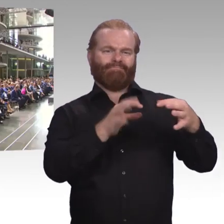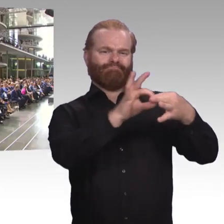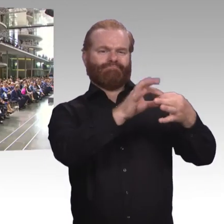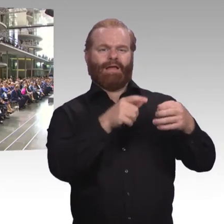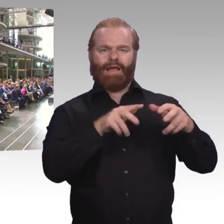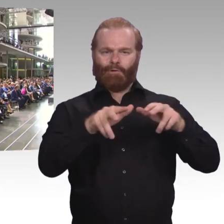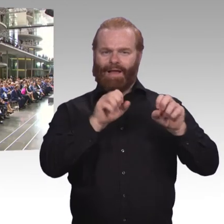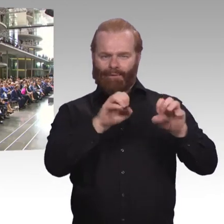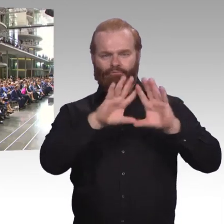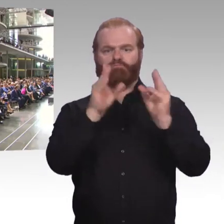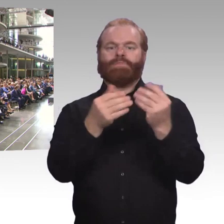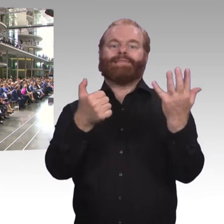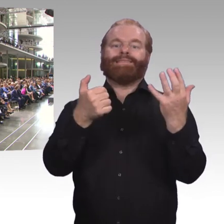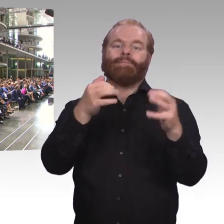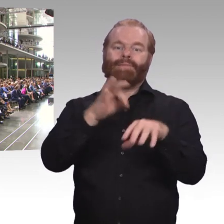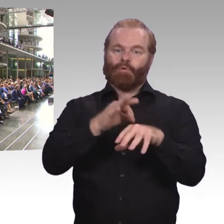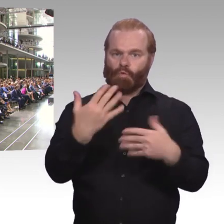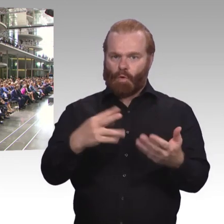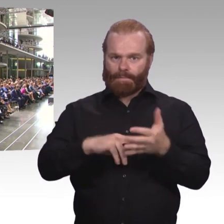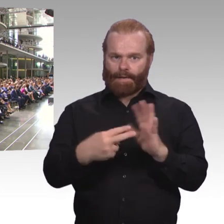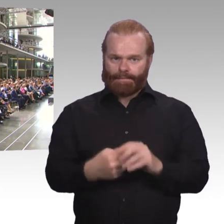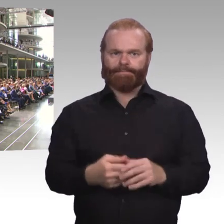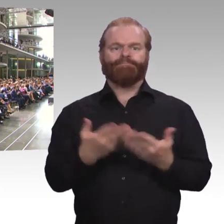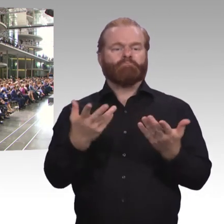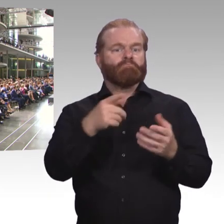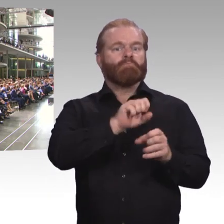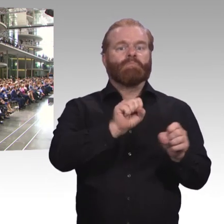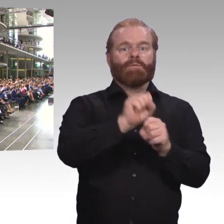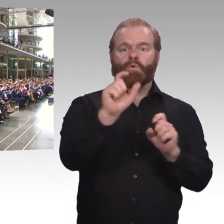Verteidigung, Frau Annegret Kramp-Karrenbauer.